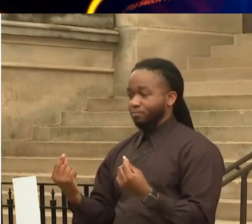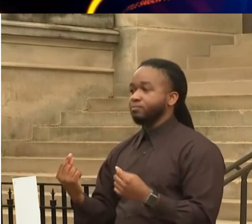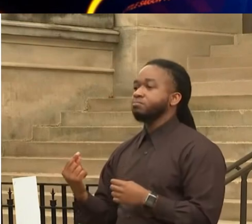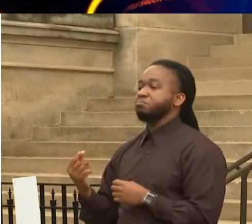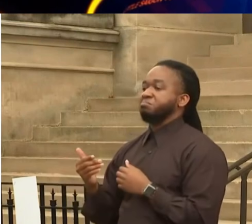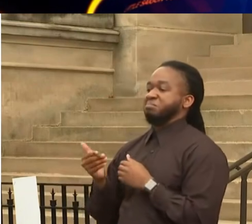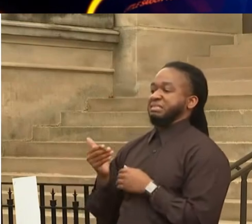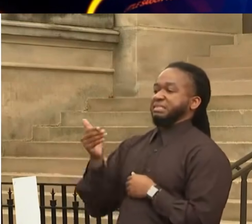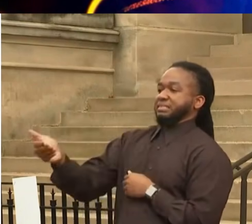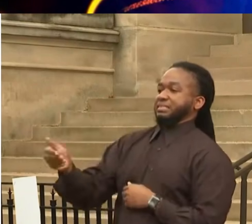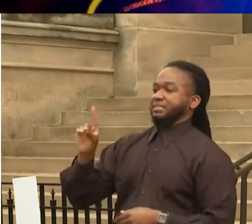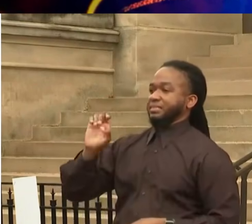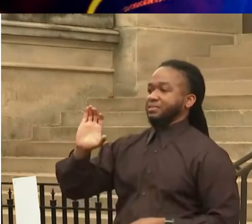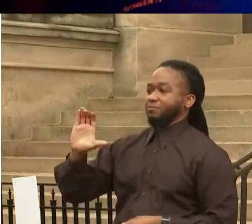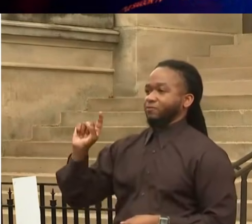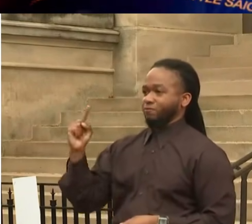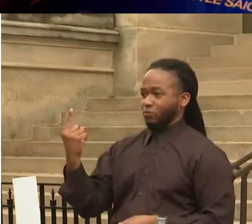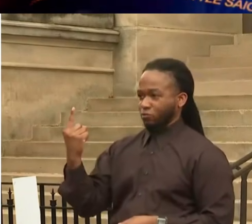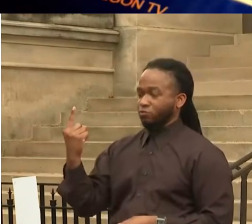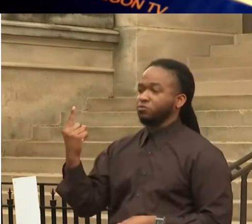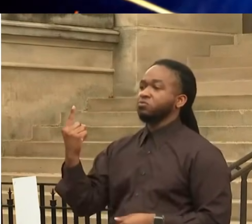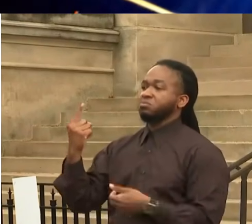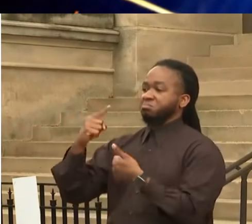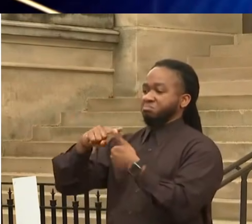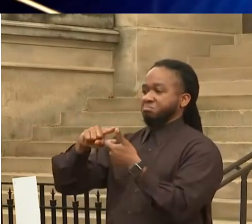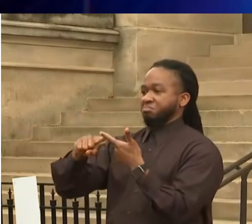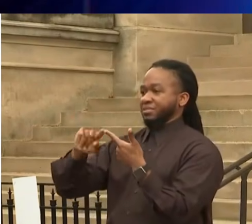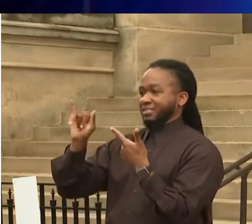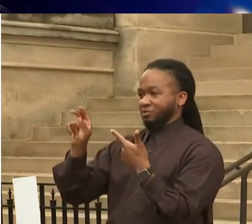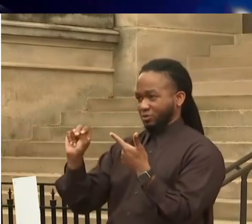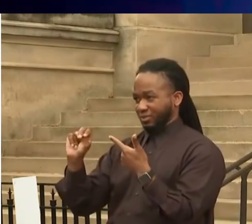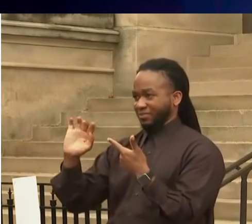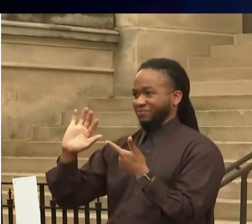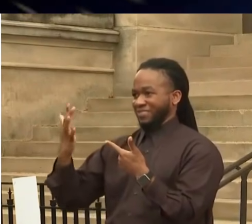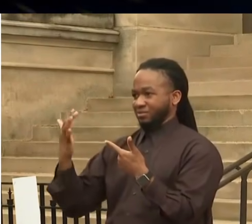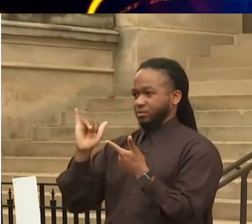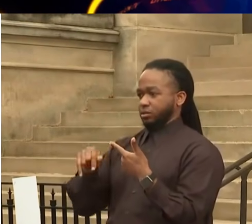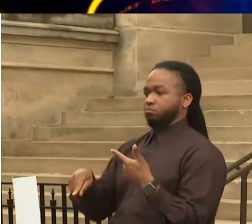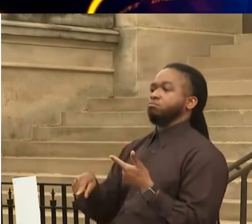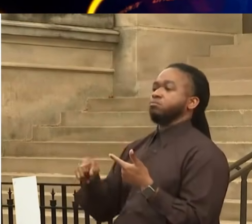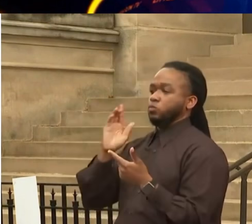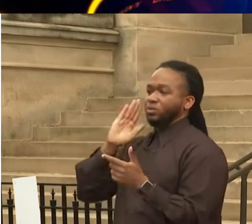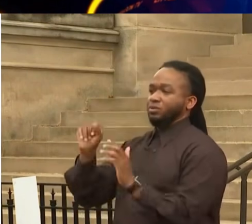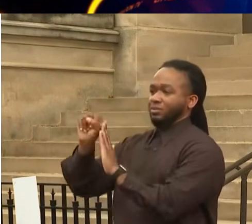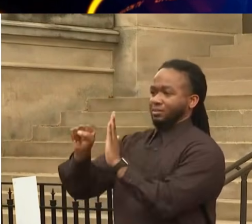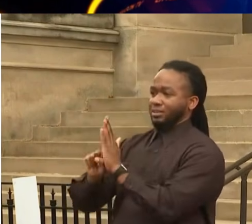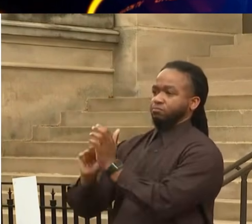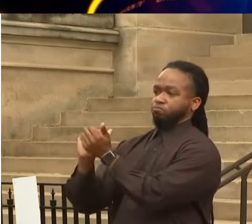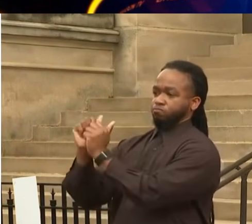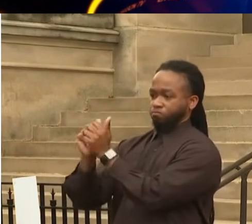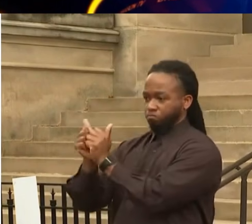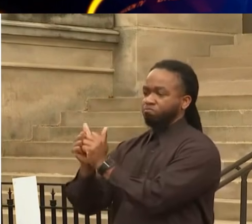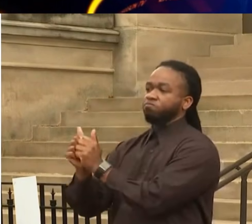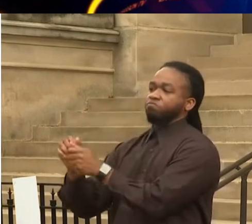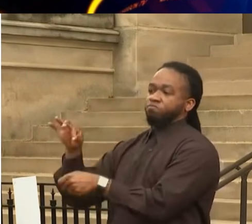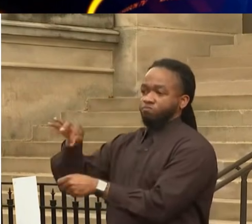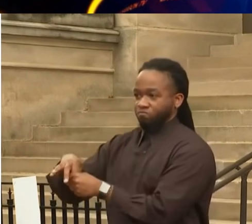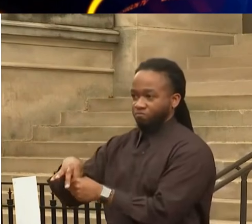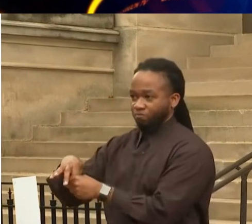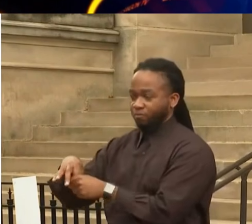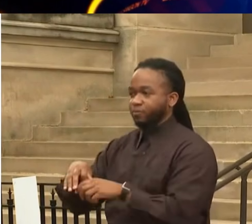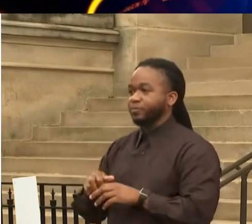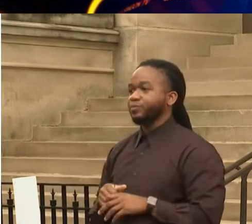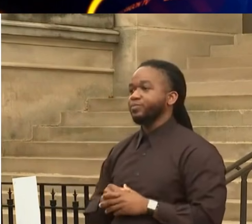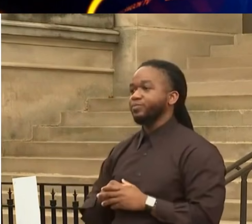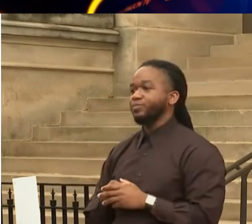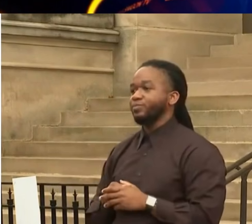từ vài ngàn phiếu và ngày hôm nay cho thấy khoảng cách càng ngày càng rộng hơn, 13.000 phiếu đó, thì cái trách nhiệm của